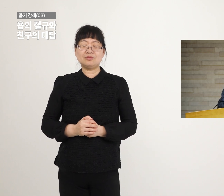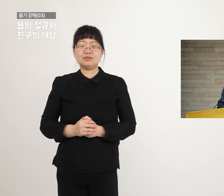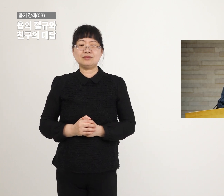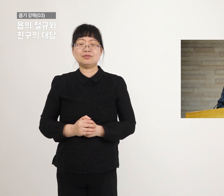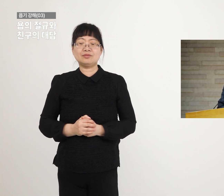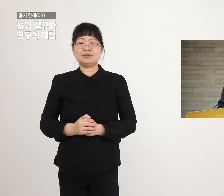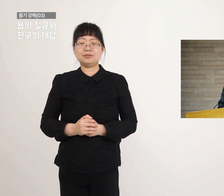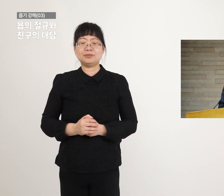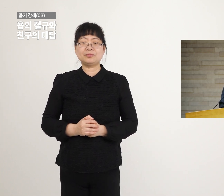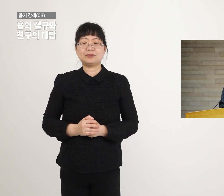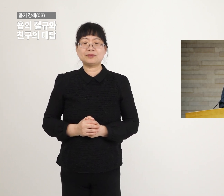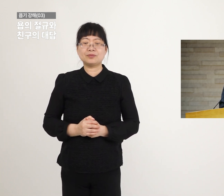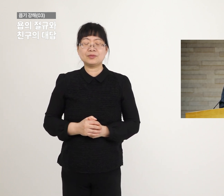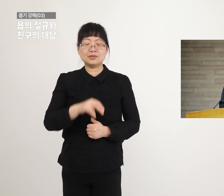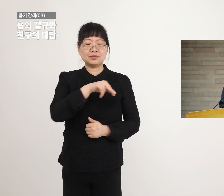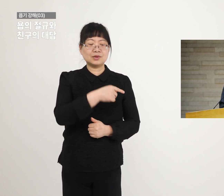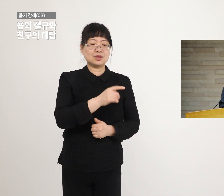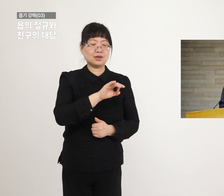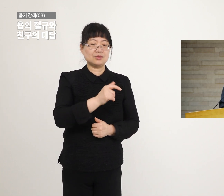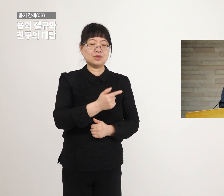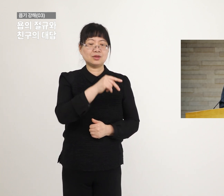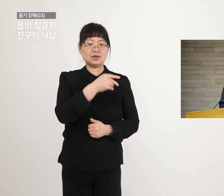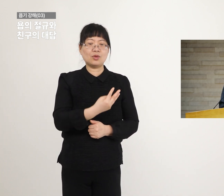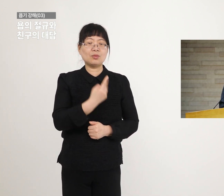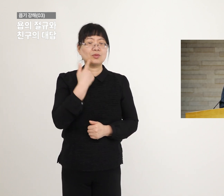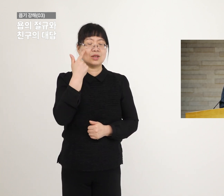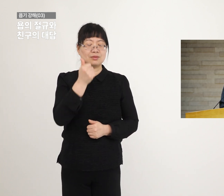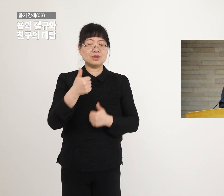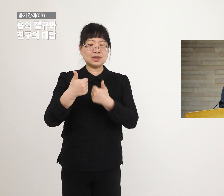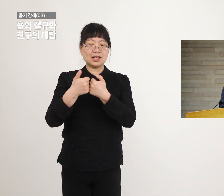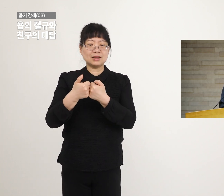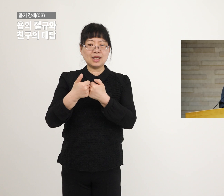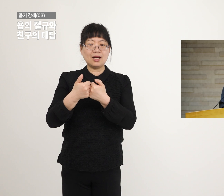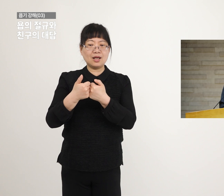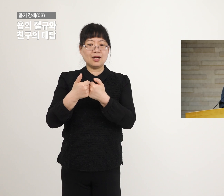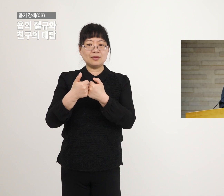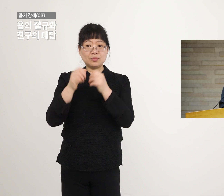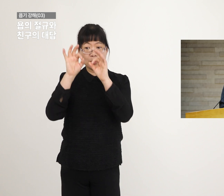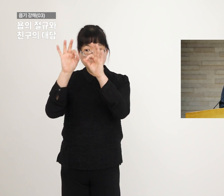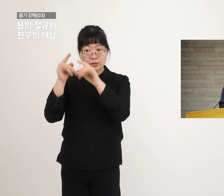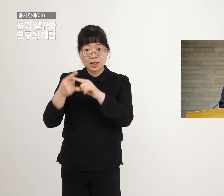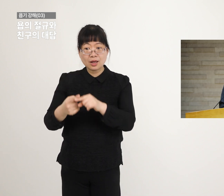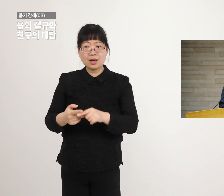한참 스윈돌 목사님이 그 상담을 듣고 있다가